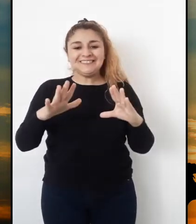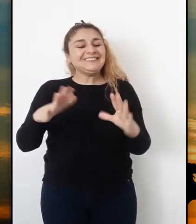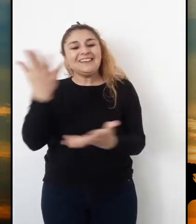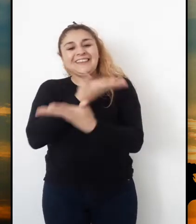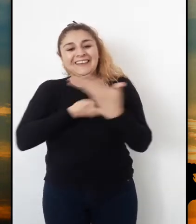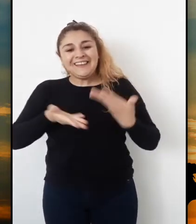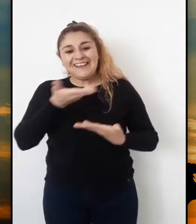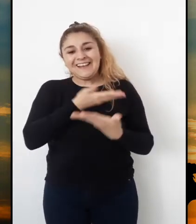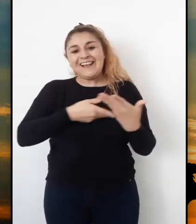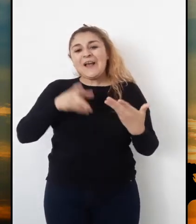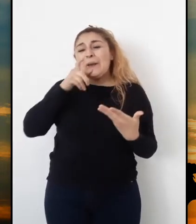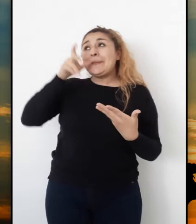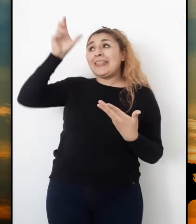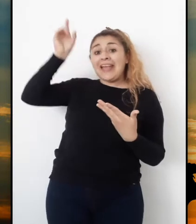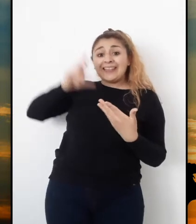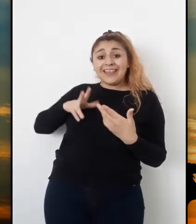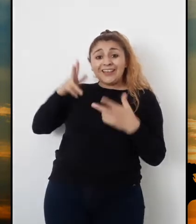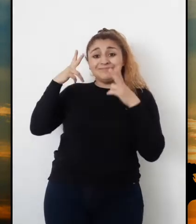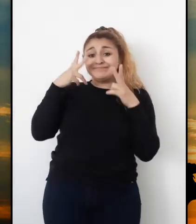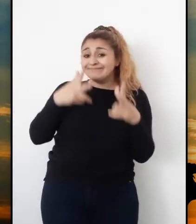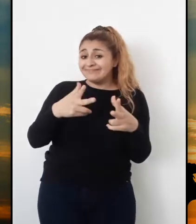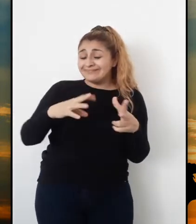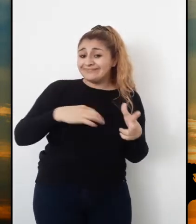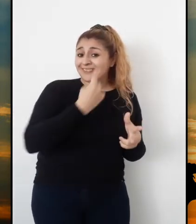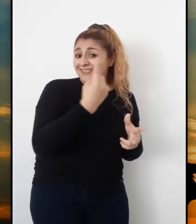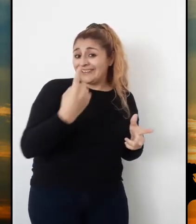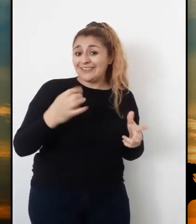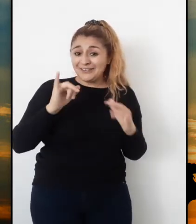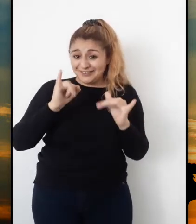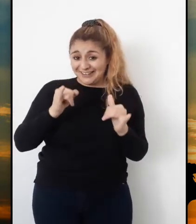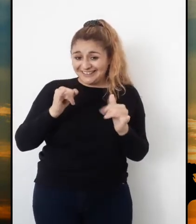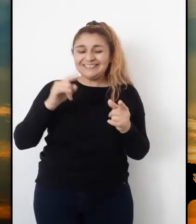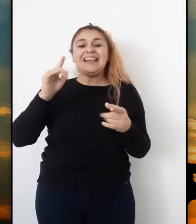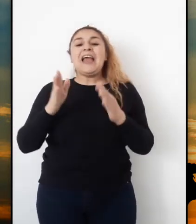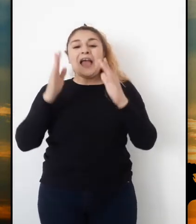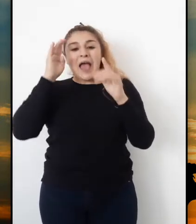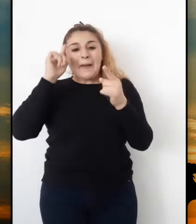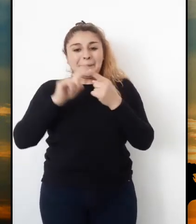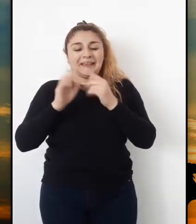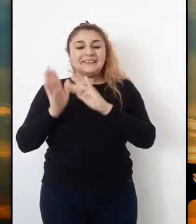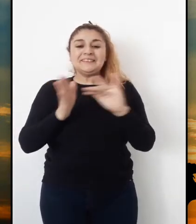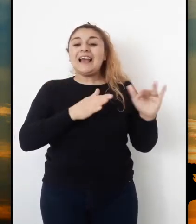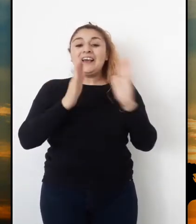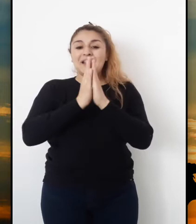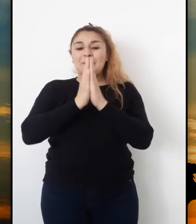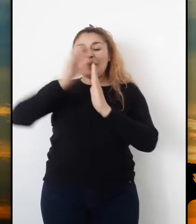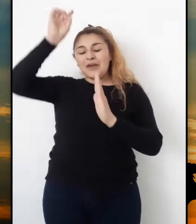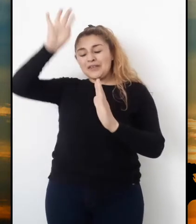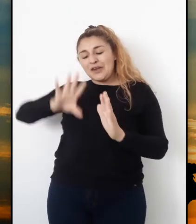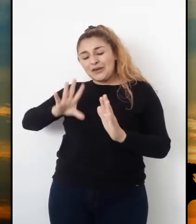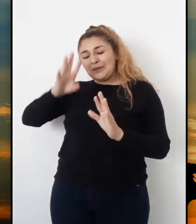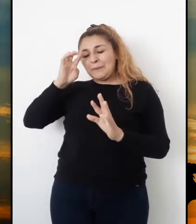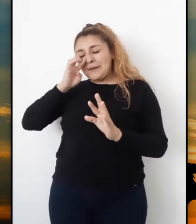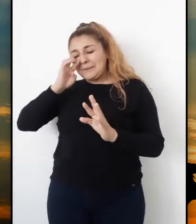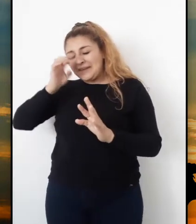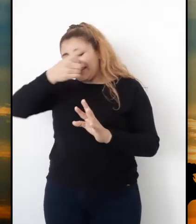y compartimos la palabra del Señor. Amén. Vamos a orar. Señor, notre Dieu. Señor, nuestro Dios.